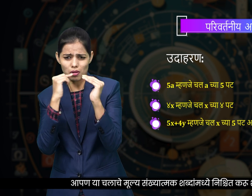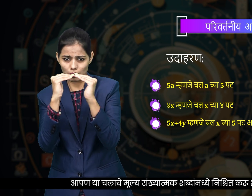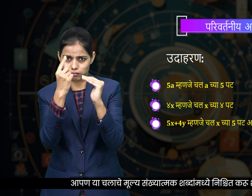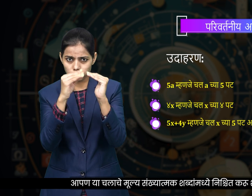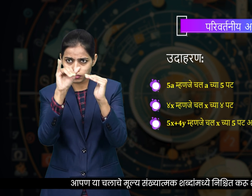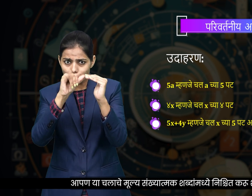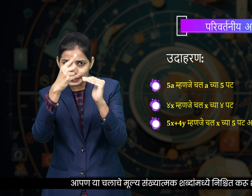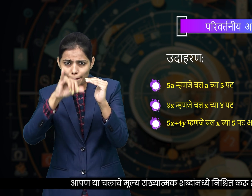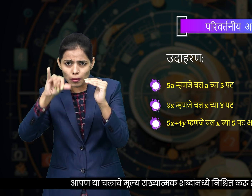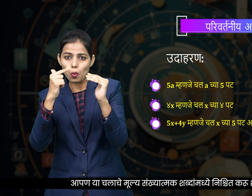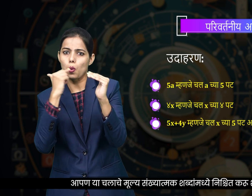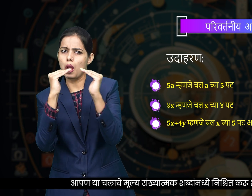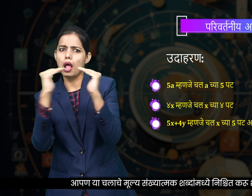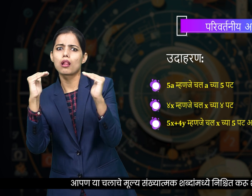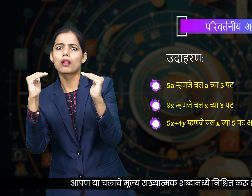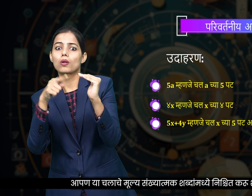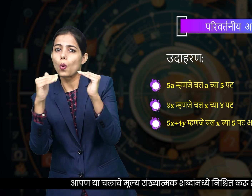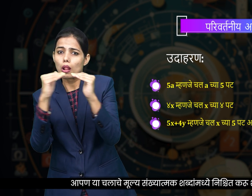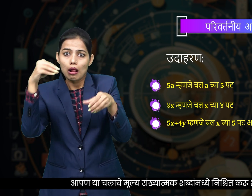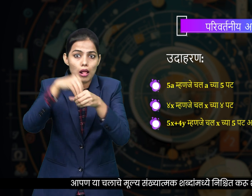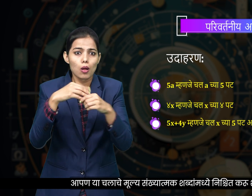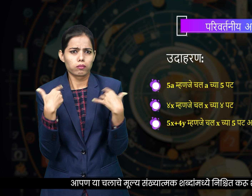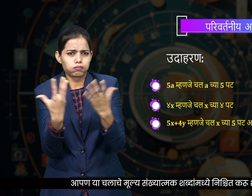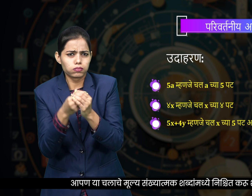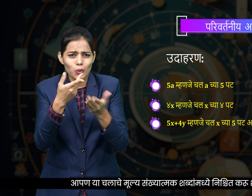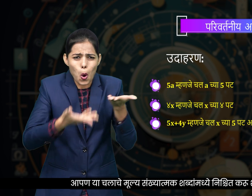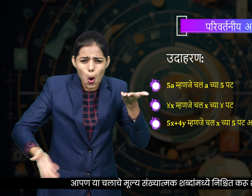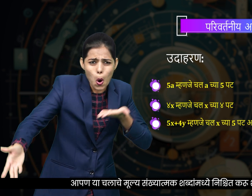मूल्य संख्यात्मक शब्दांमध्ये निश्चित करू शकतो.